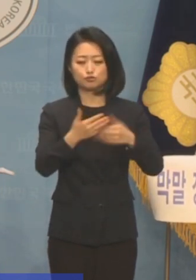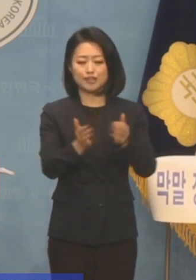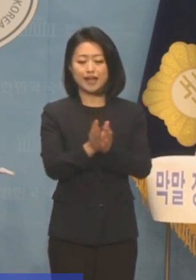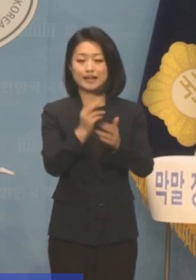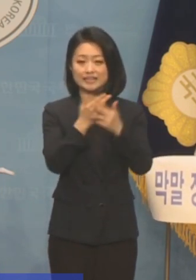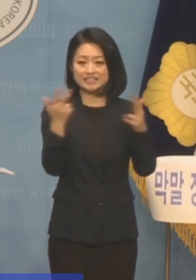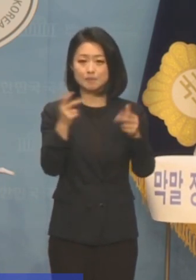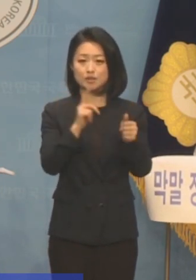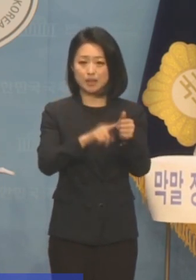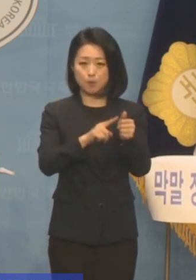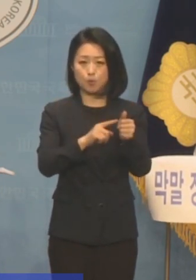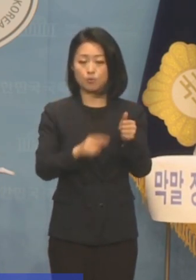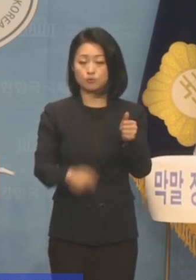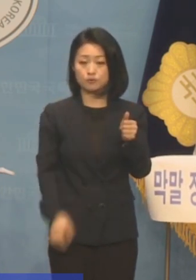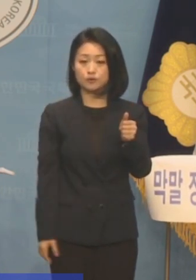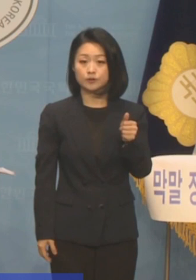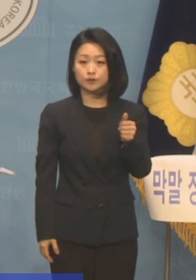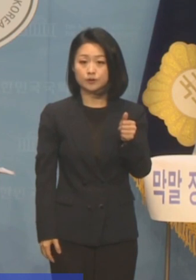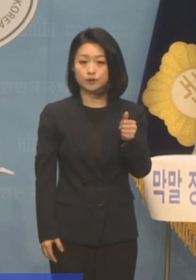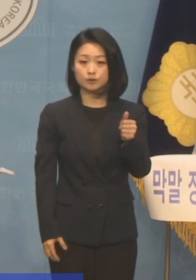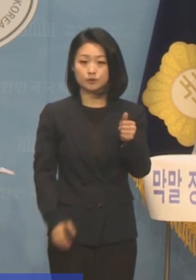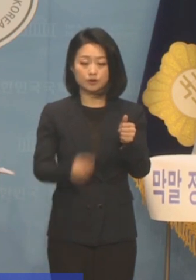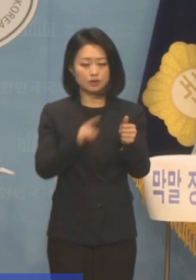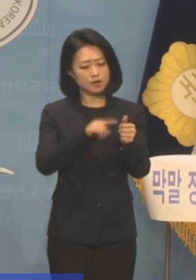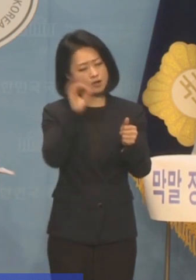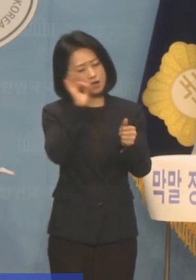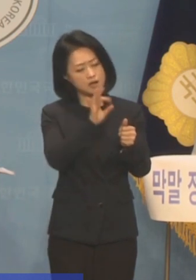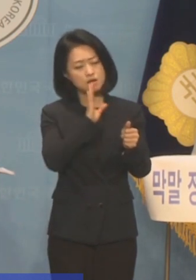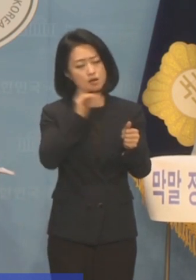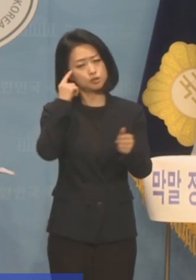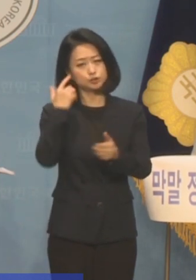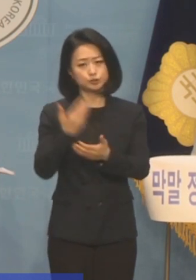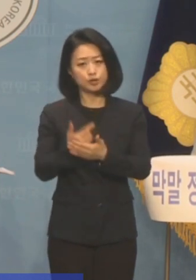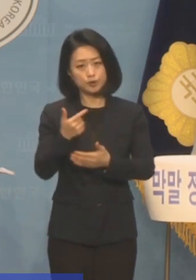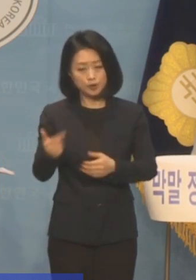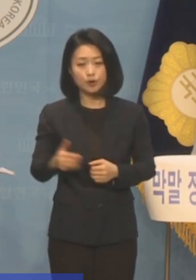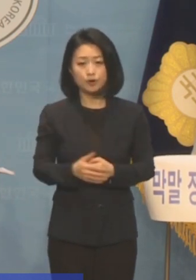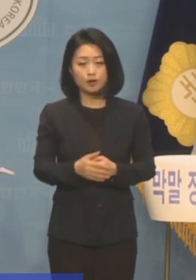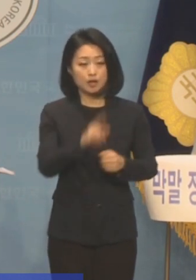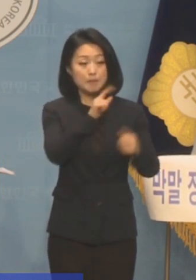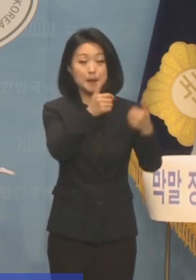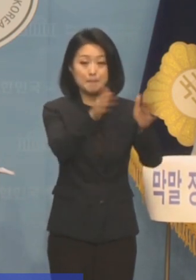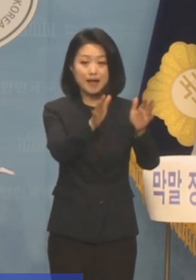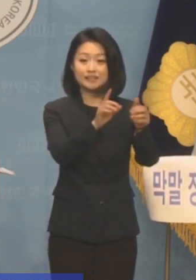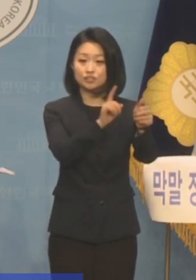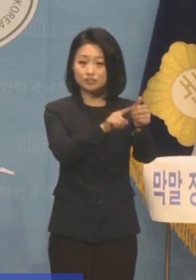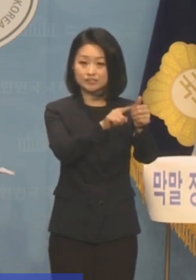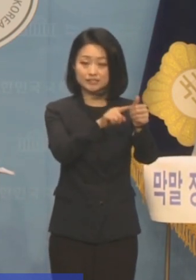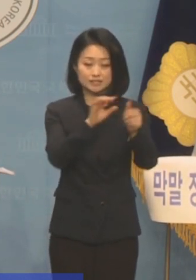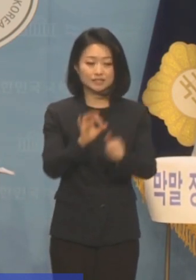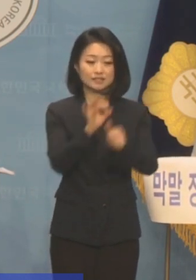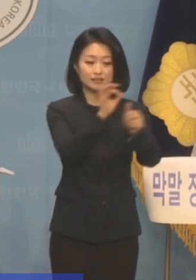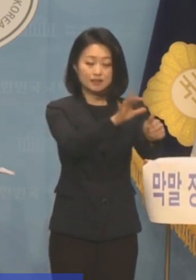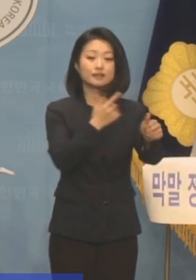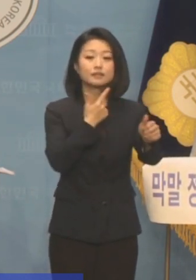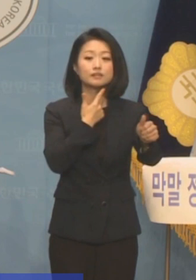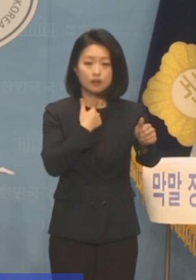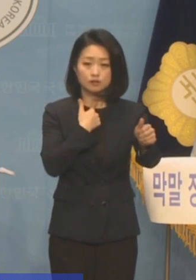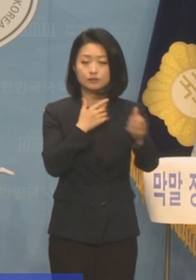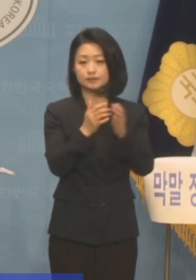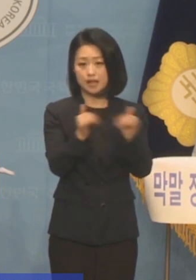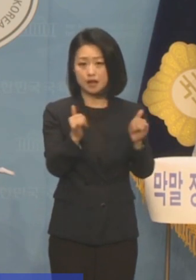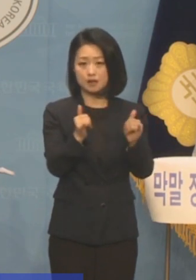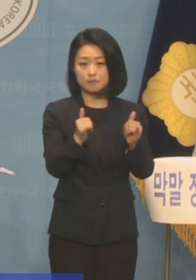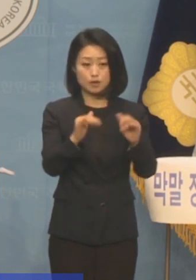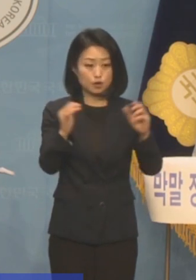대표 이재명에게 더 이상 놀라움을 금할 수가 없습니다 이런 막말 정치인들로 국회가 채워지면 정치의